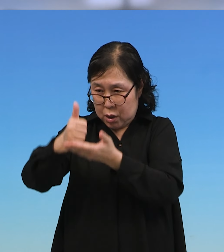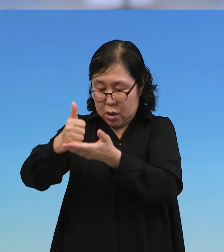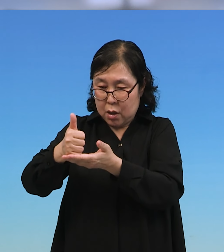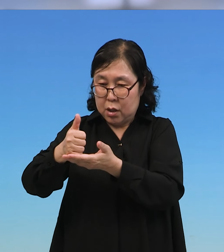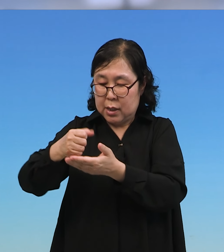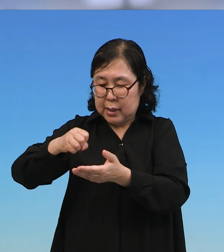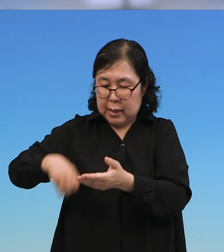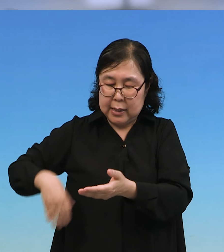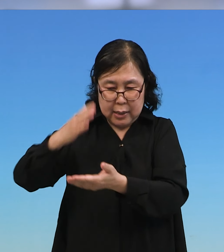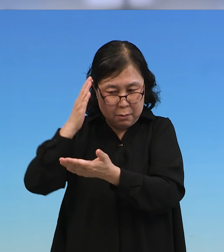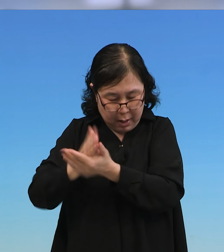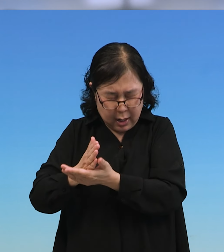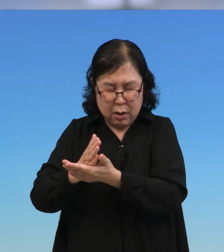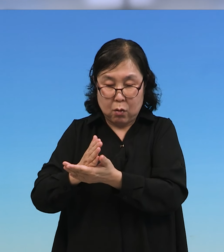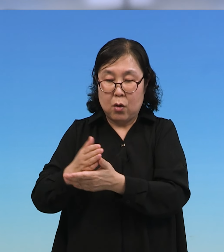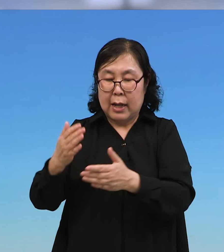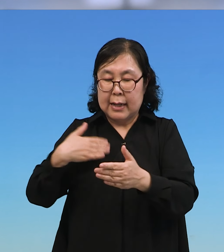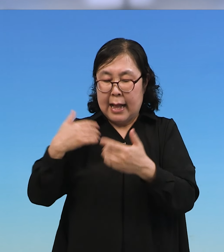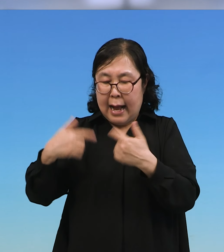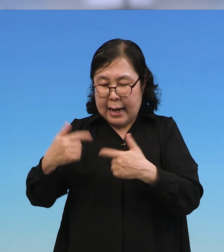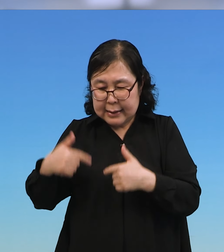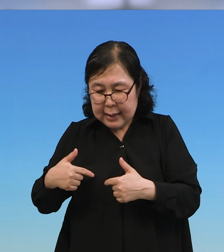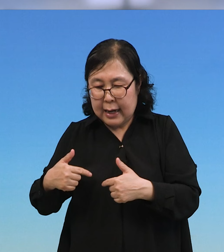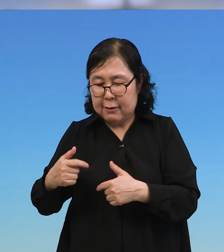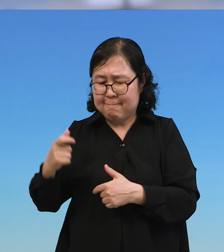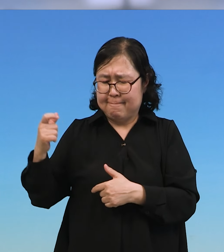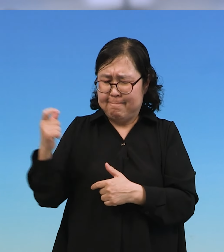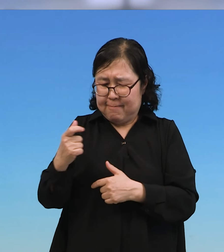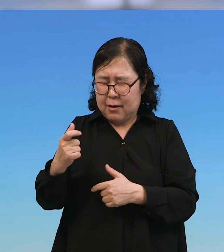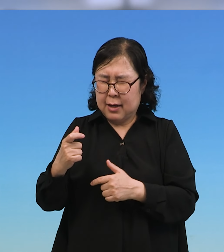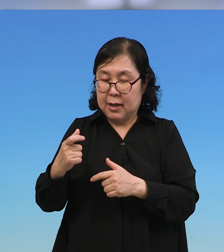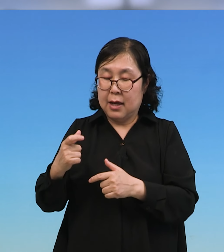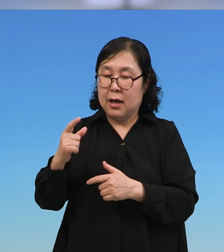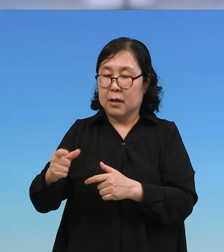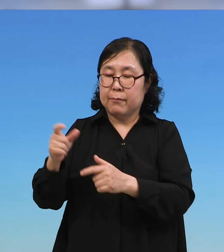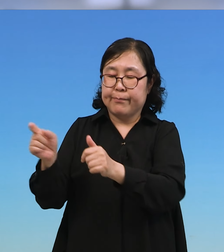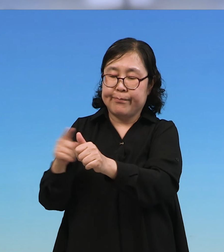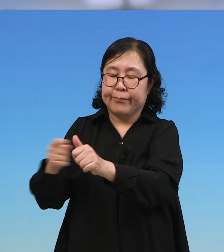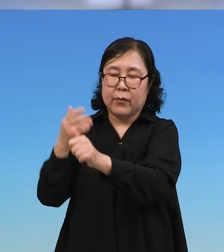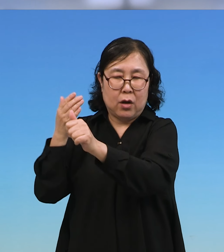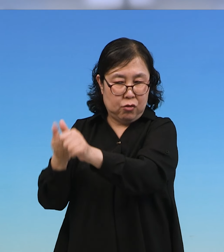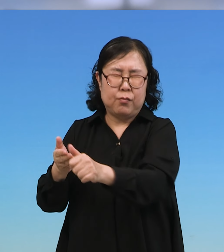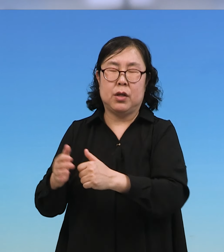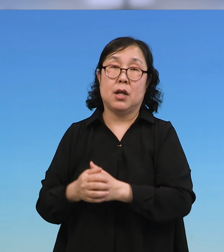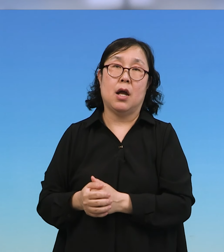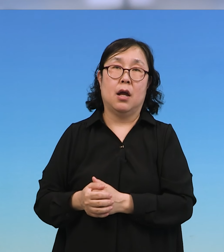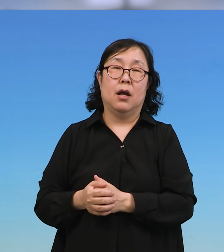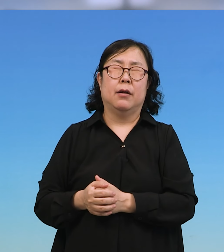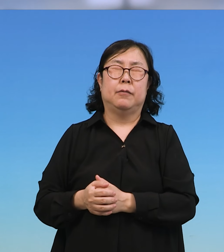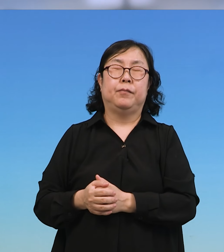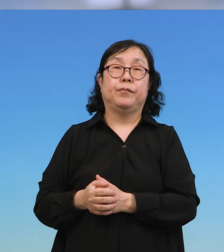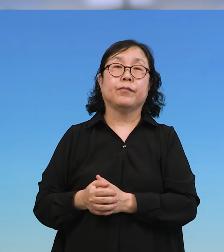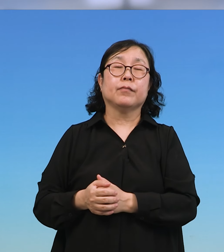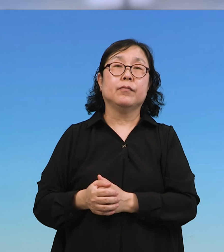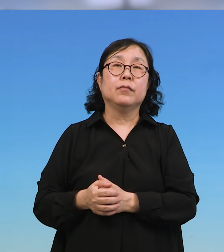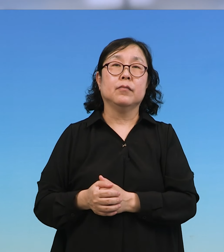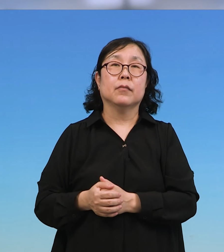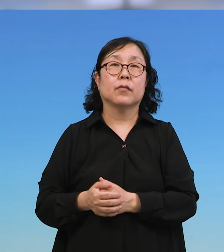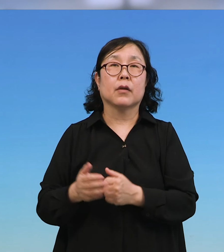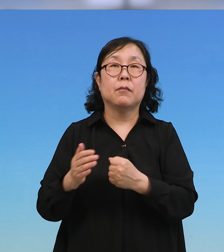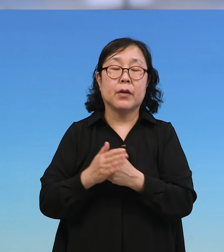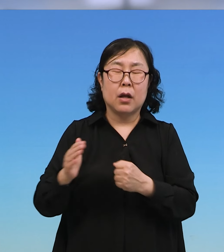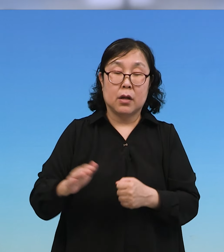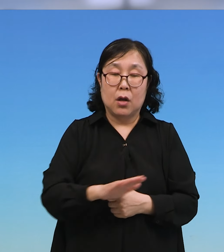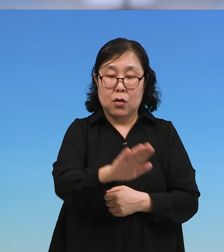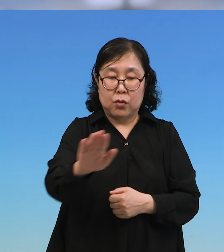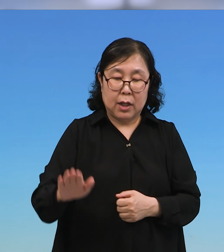우리 교회가 라마나옅 같은 공동체가 되기 위해선 지도자가 솔선수범해야 된다면 우리 가정의